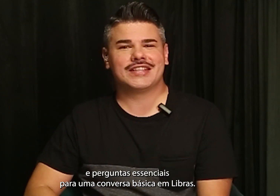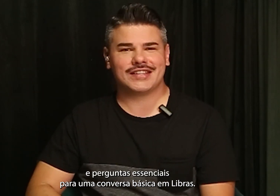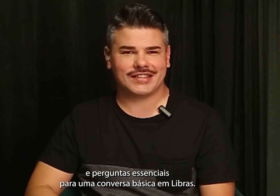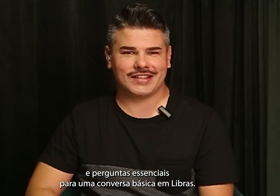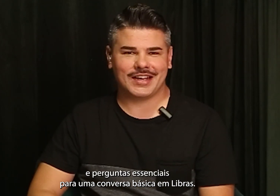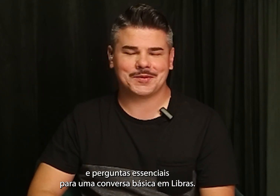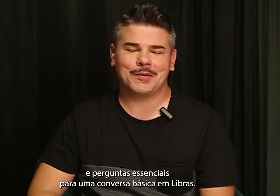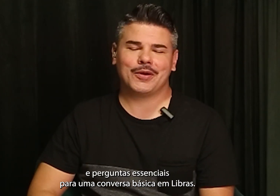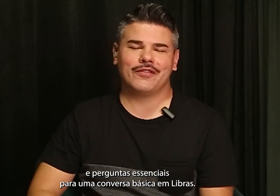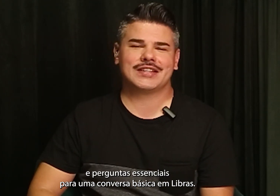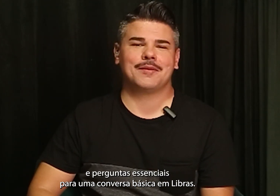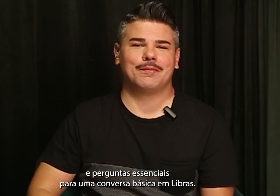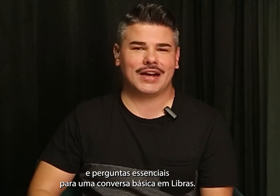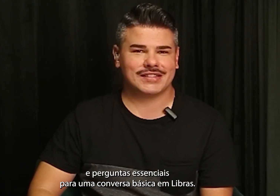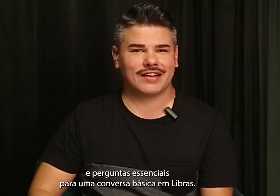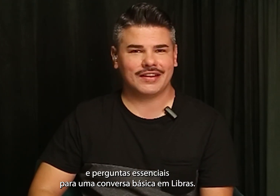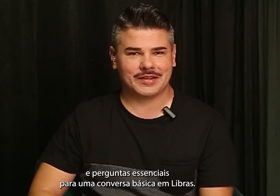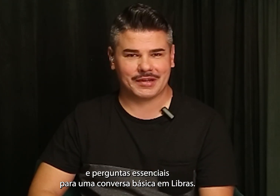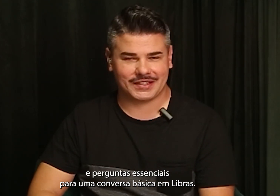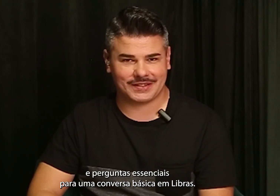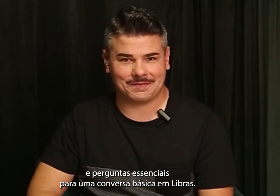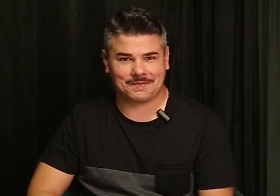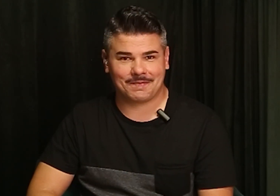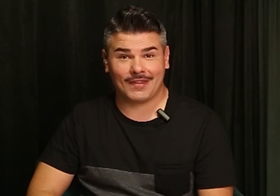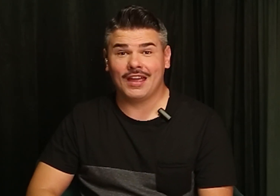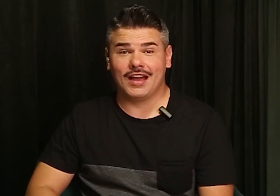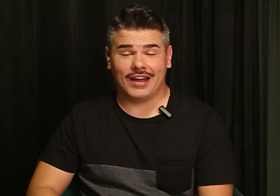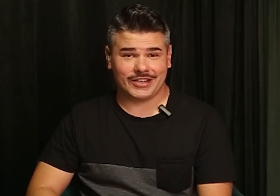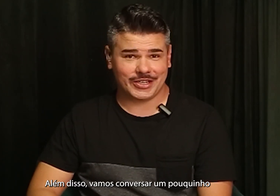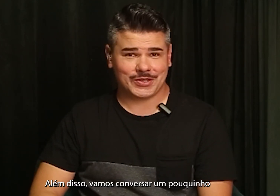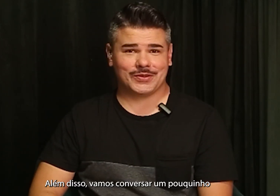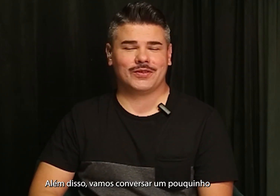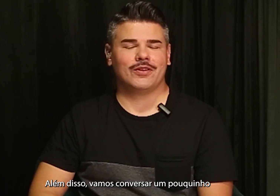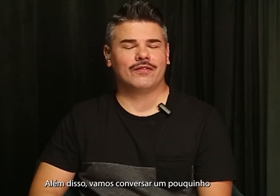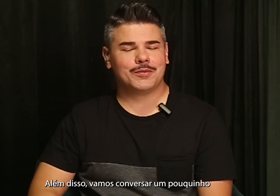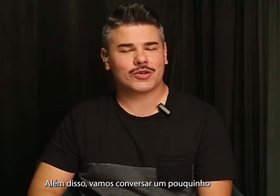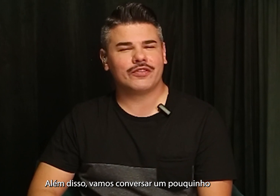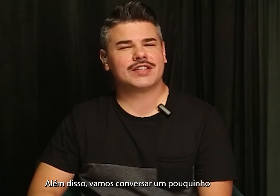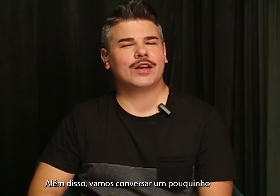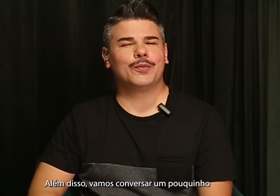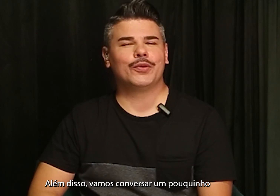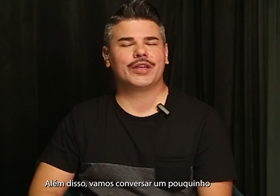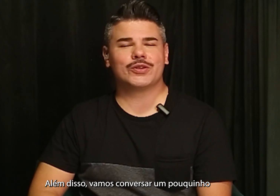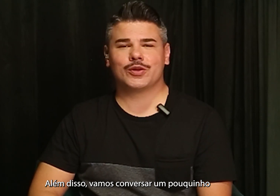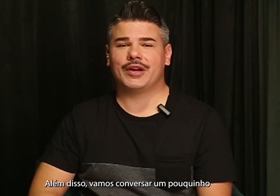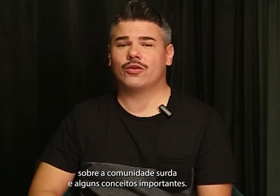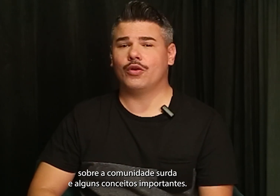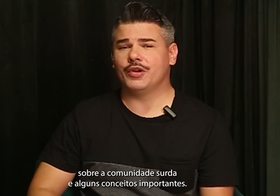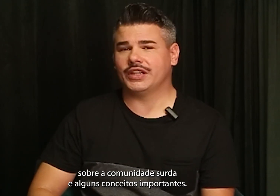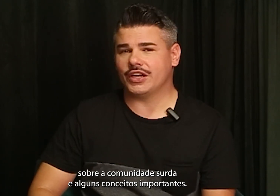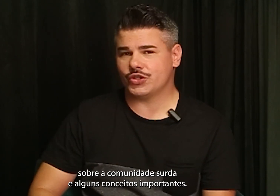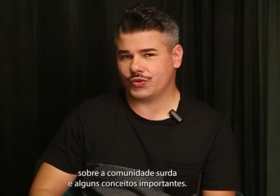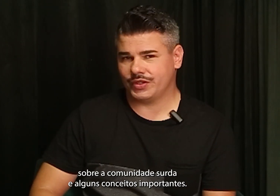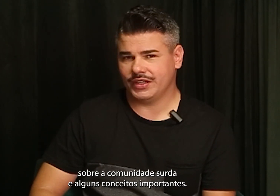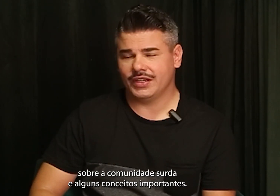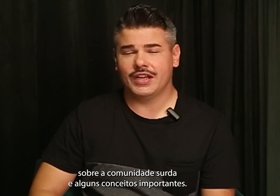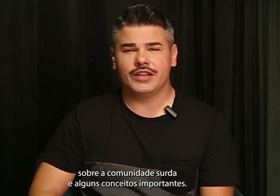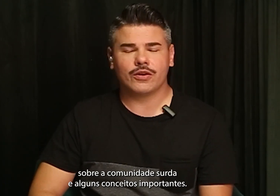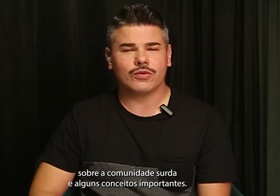perguntas essenciais para uma conversa básica em Libras. Além disso, vamos conversar um pouquinho sobre a comunidade surda e